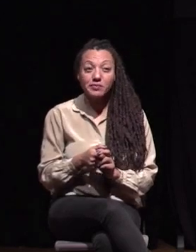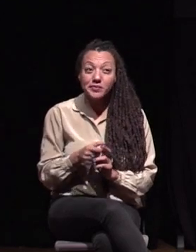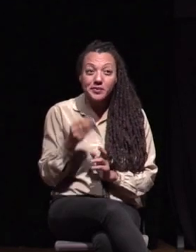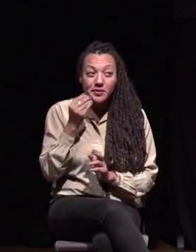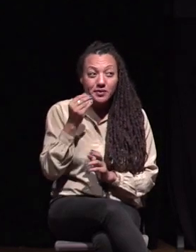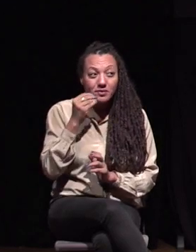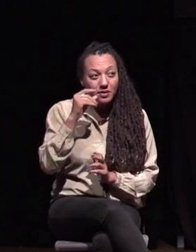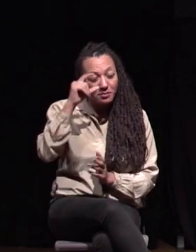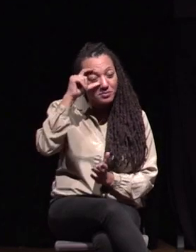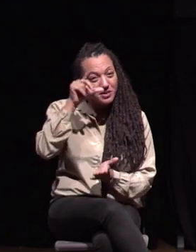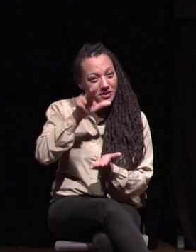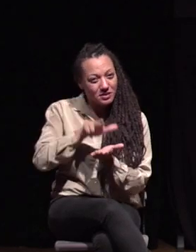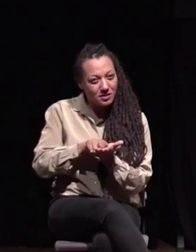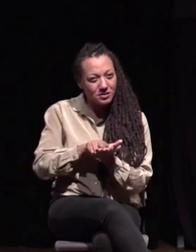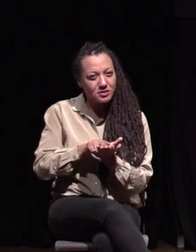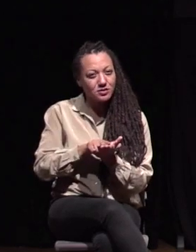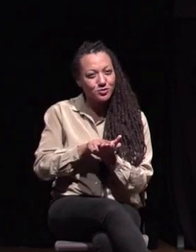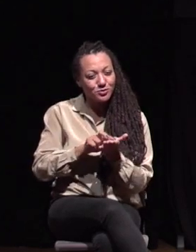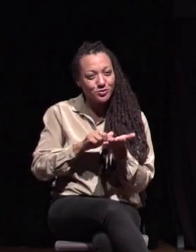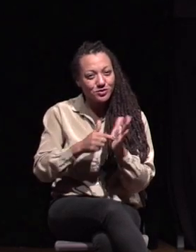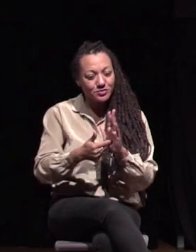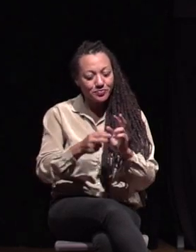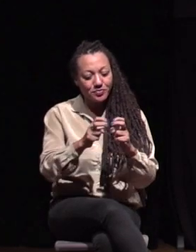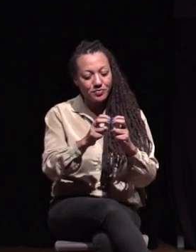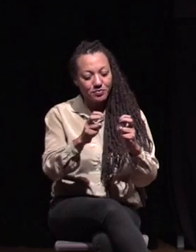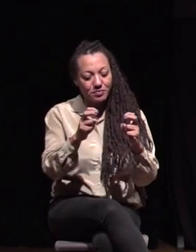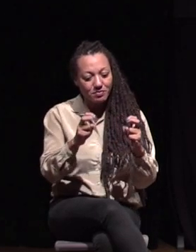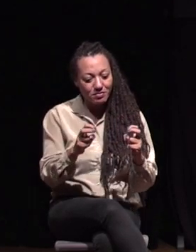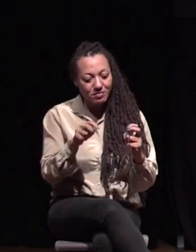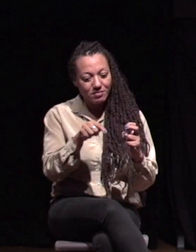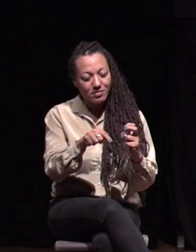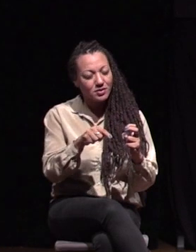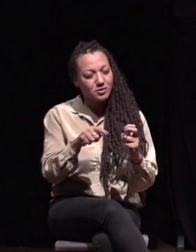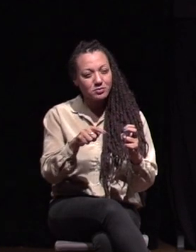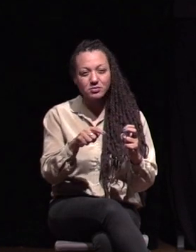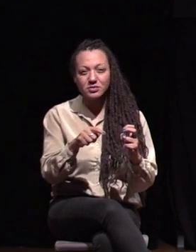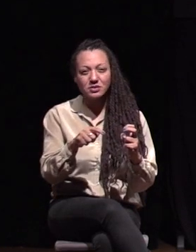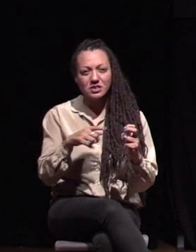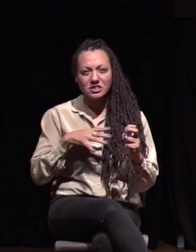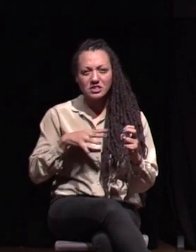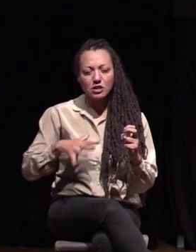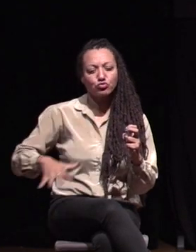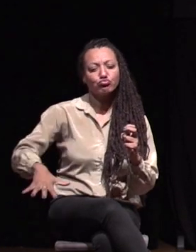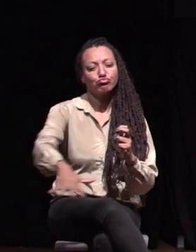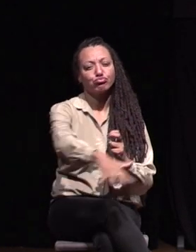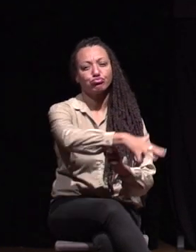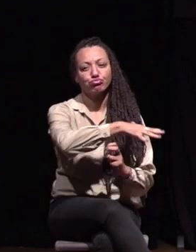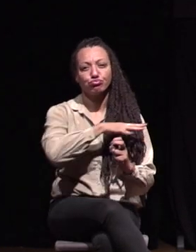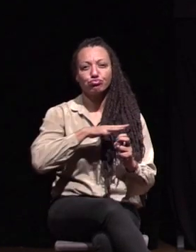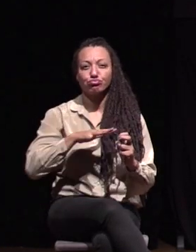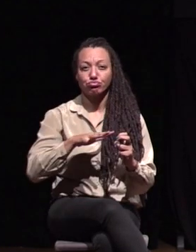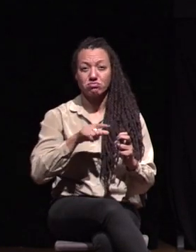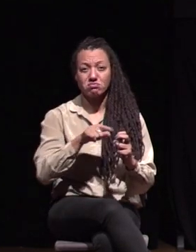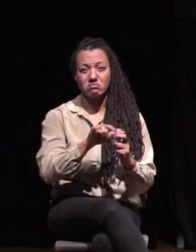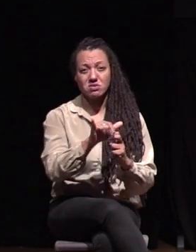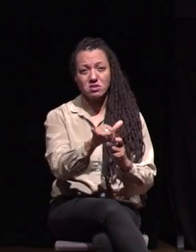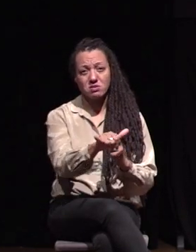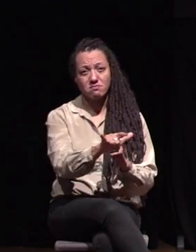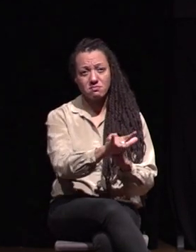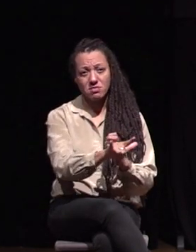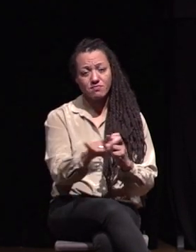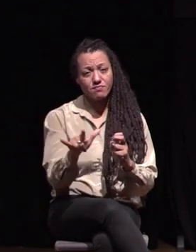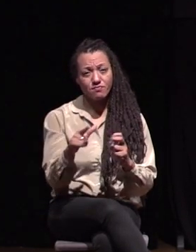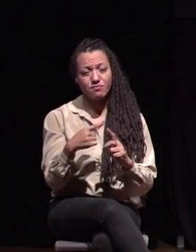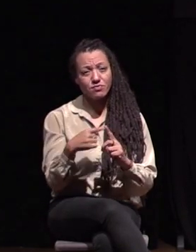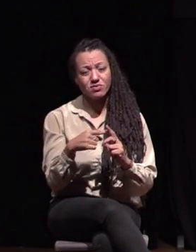dessa história, de que o MASP tem essa relação de um grande amor pela cidade. E esse amor está no fato de